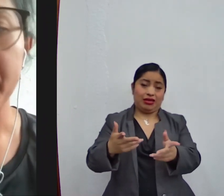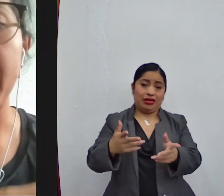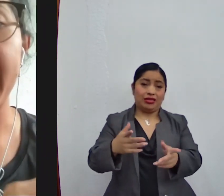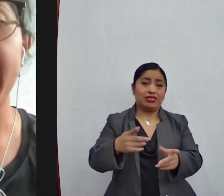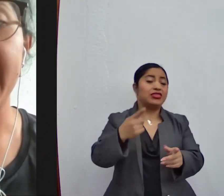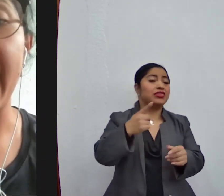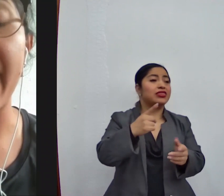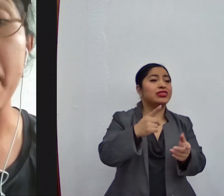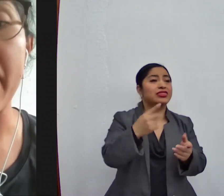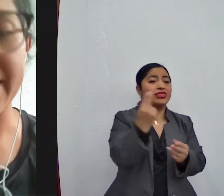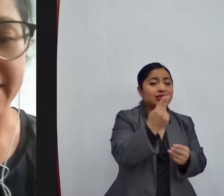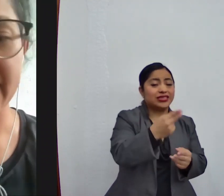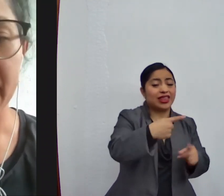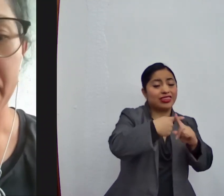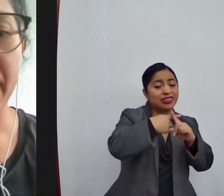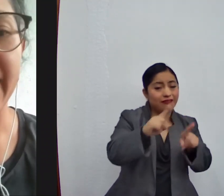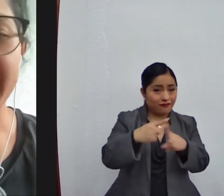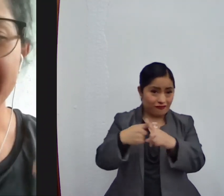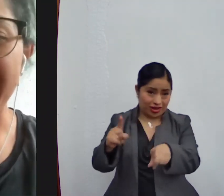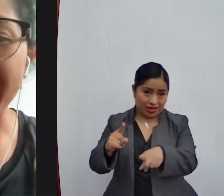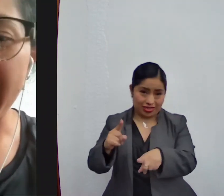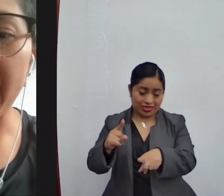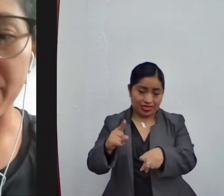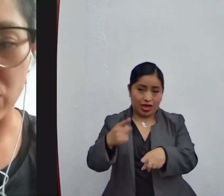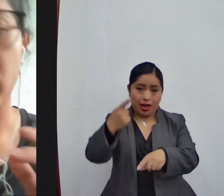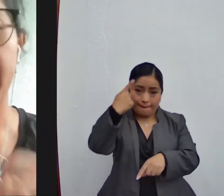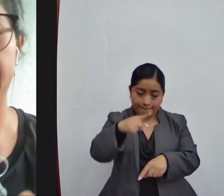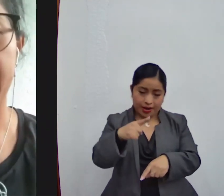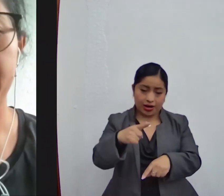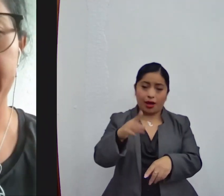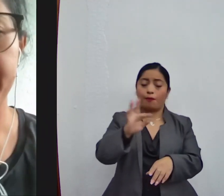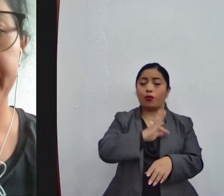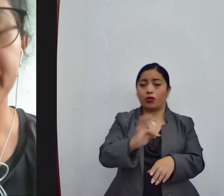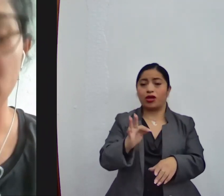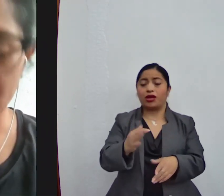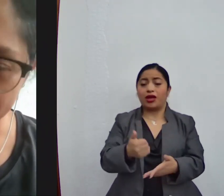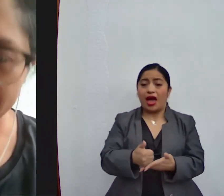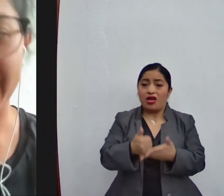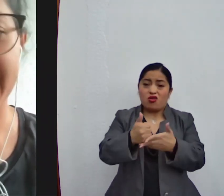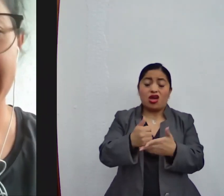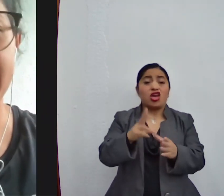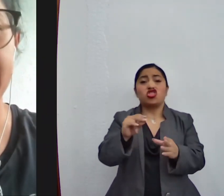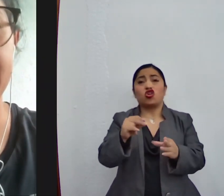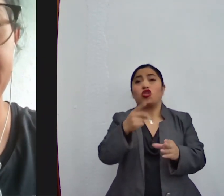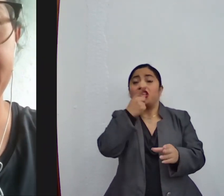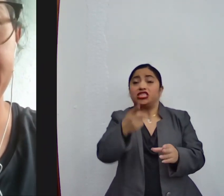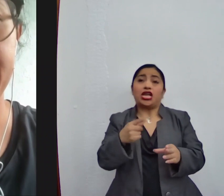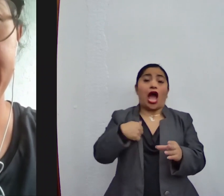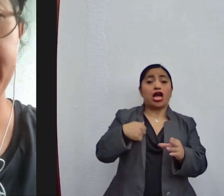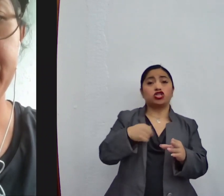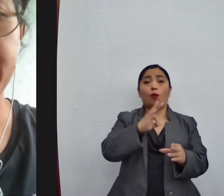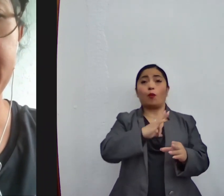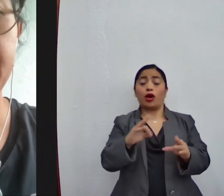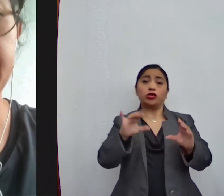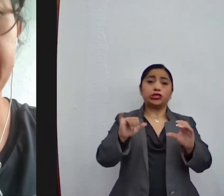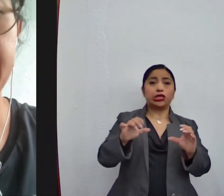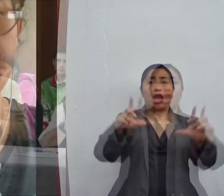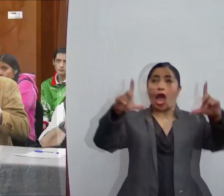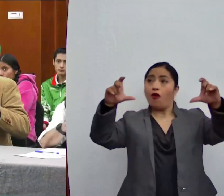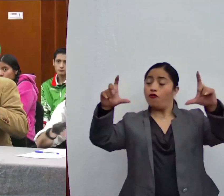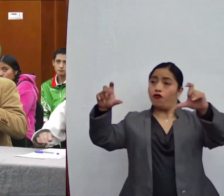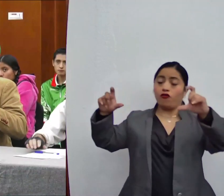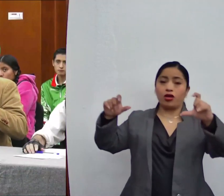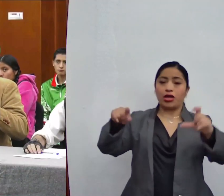presupuesto vayan nada más para salir en la fotografía. Muchísimas gracias.